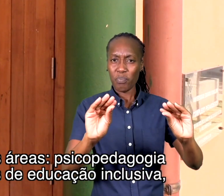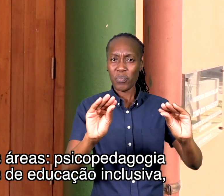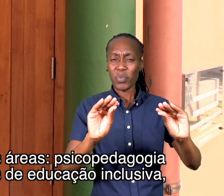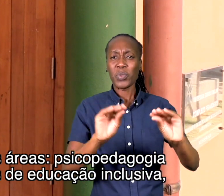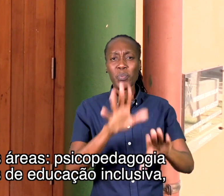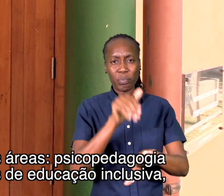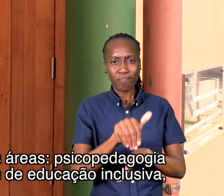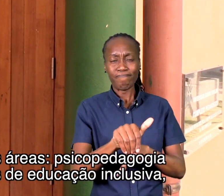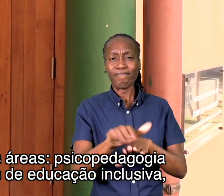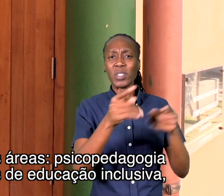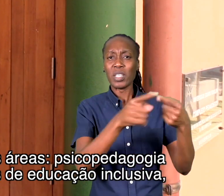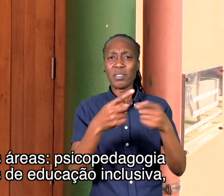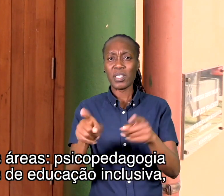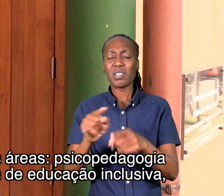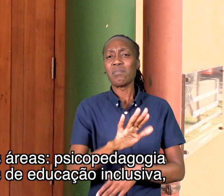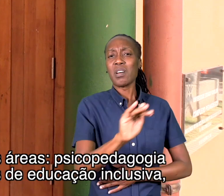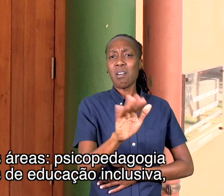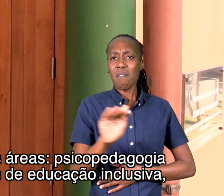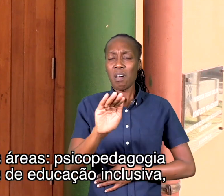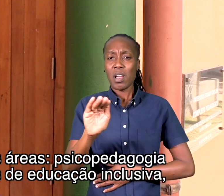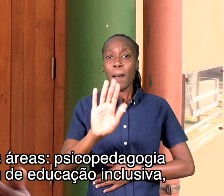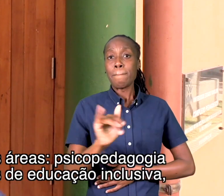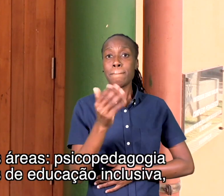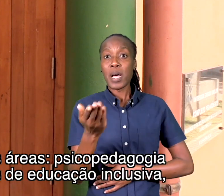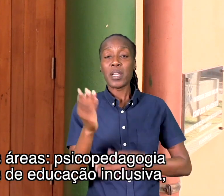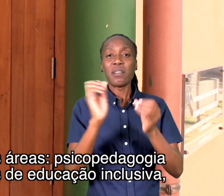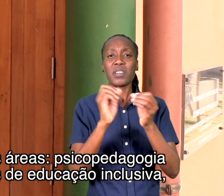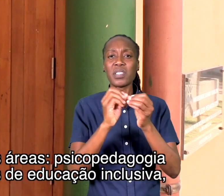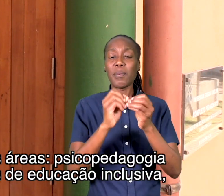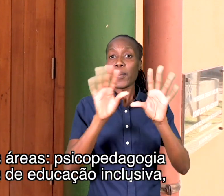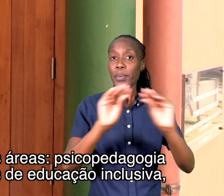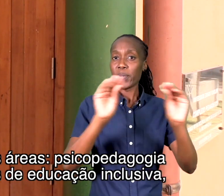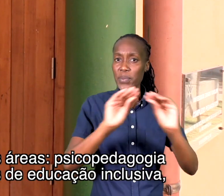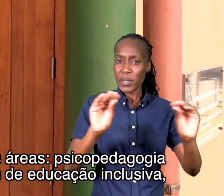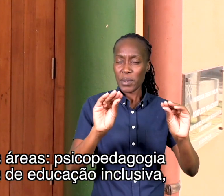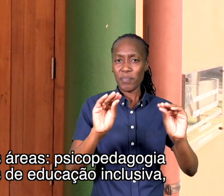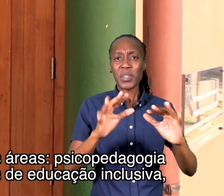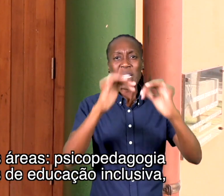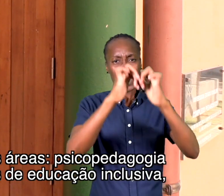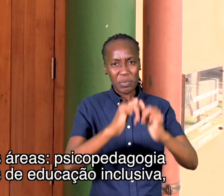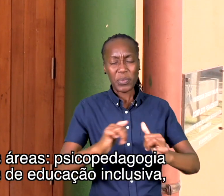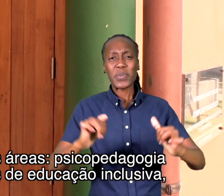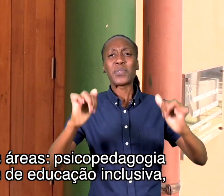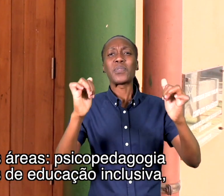contínuas relacionadas a diversas áreas psicopedagógicas e também especificamente nas áreas de